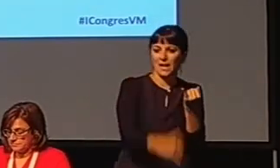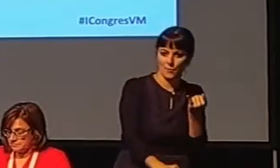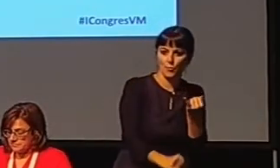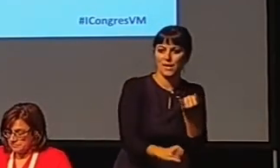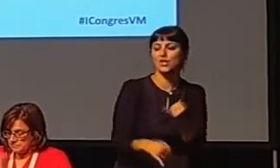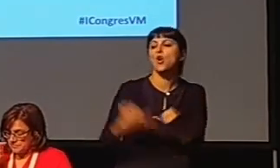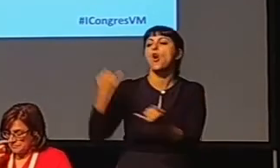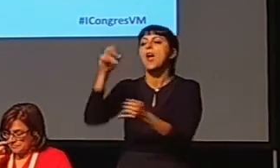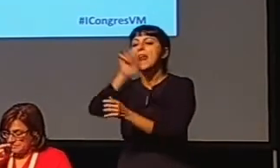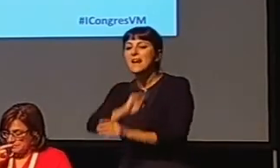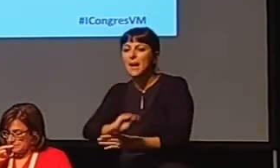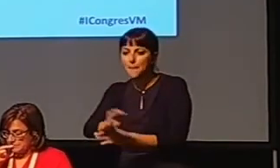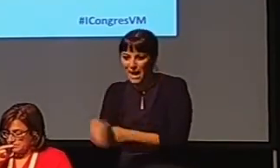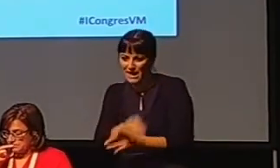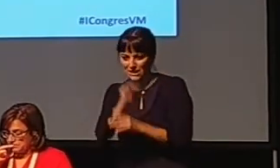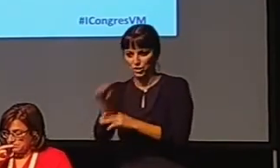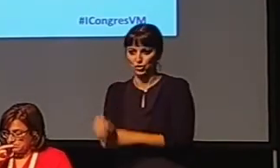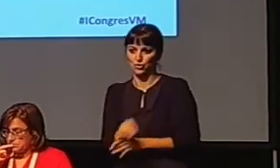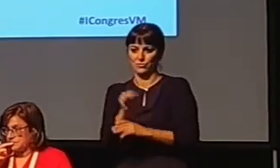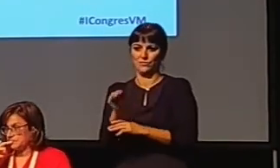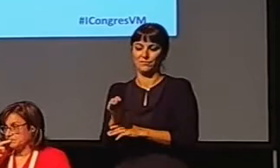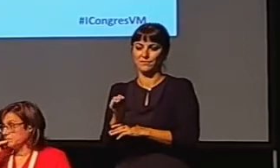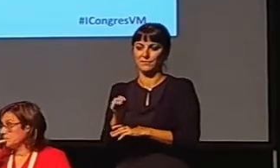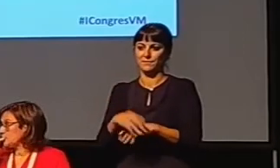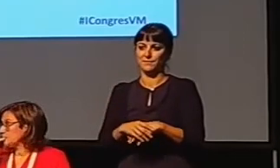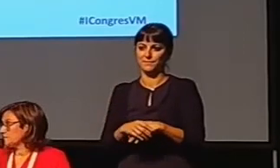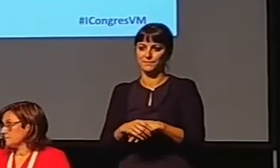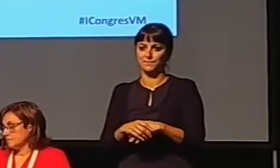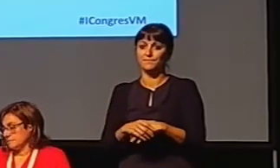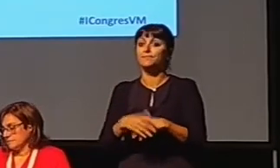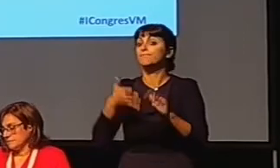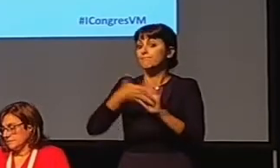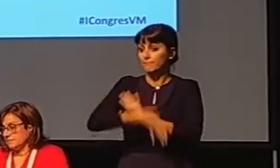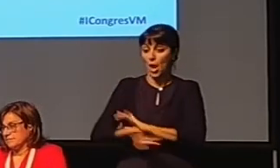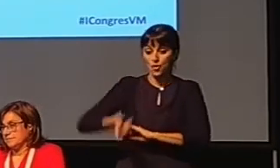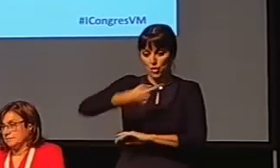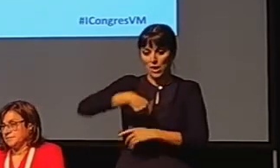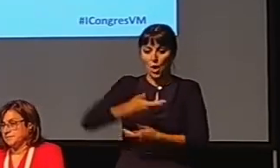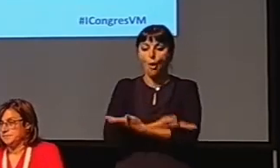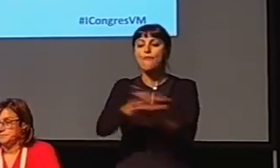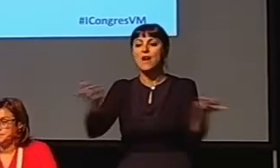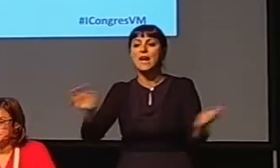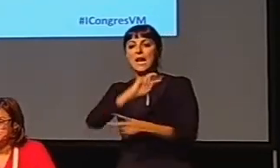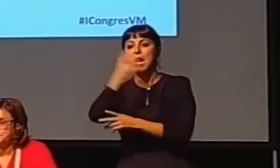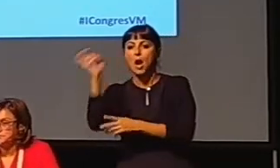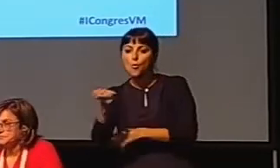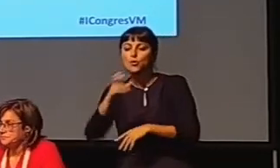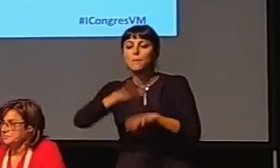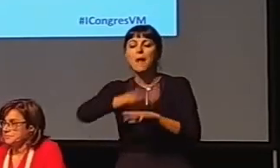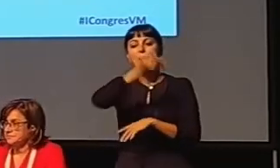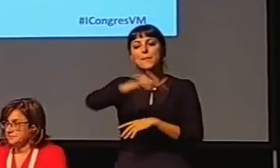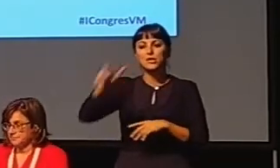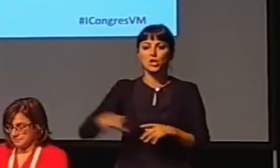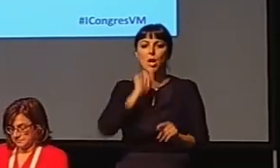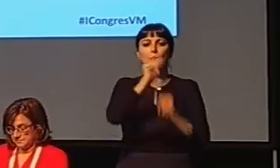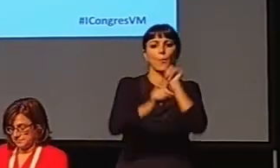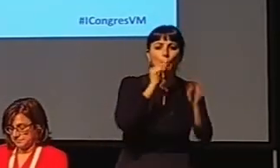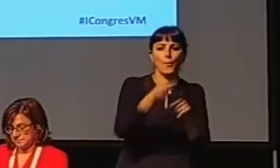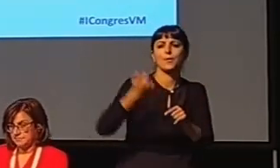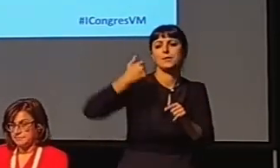reparació? No solament oferir eines, recursos a les dones que han estat agredides, assetjades, abusades,